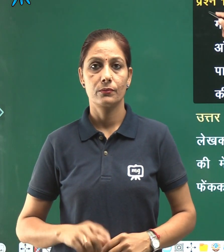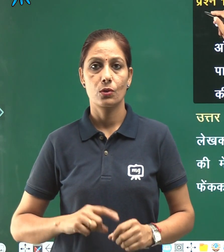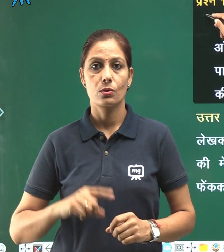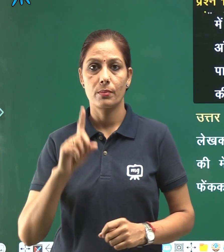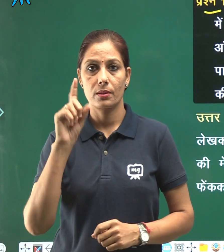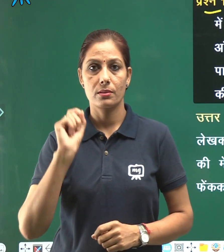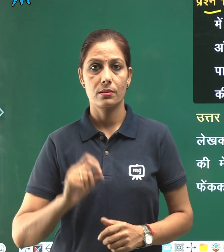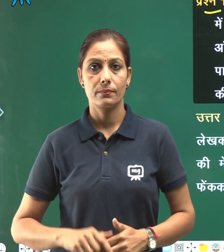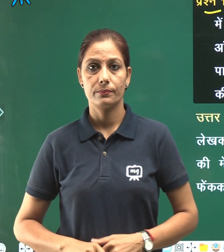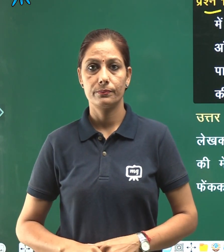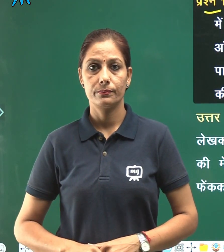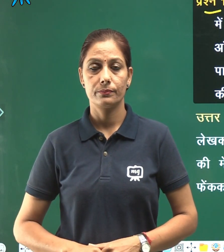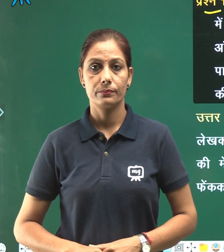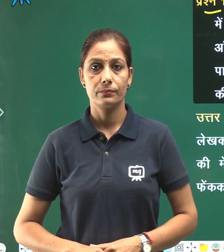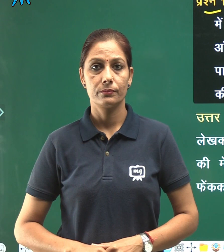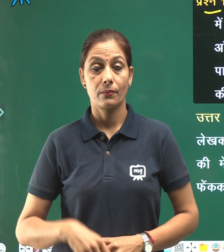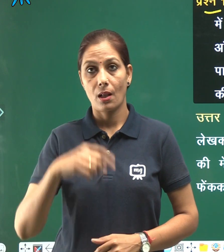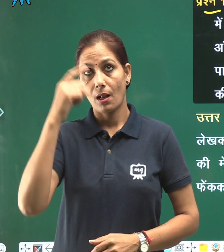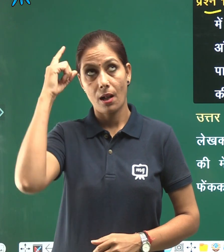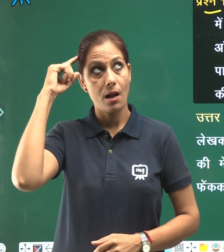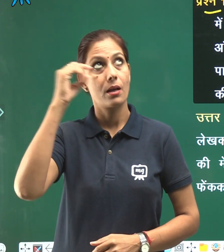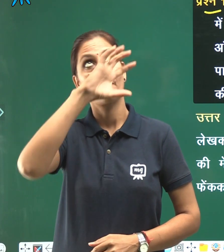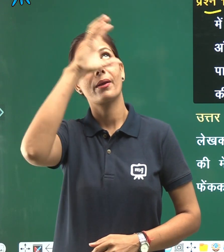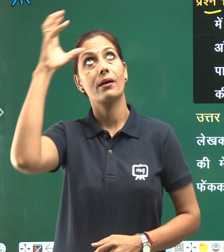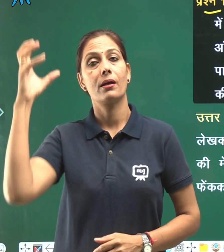प्रश्न 10, काले मेघा